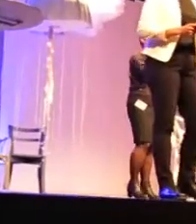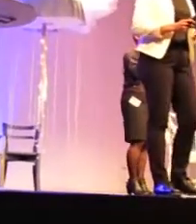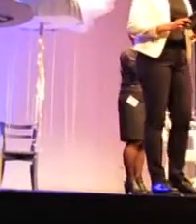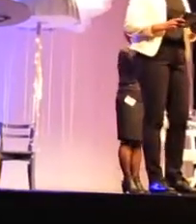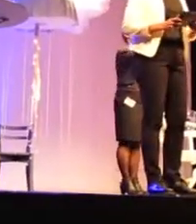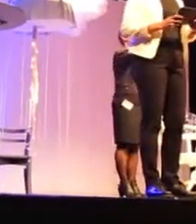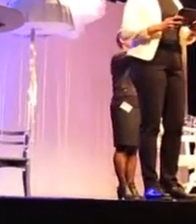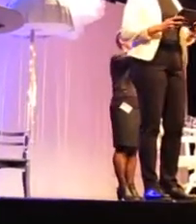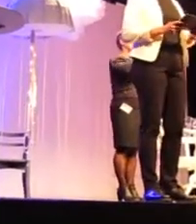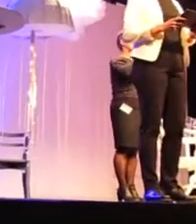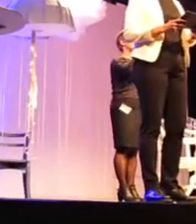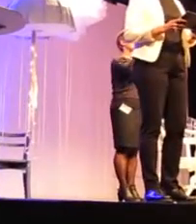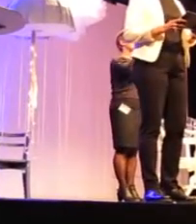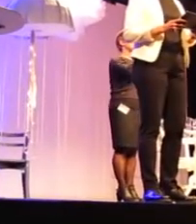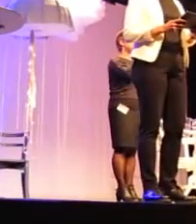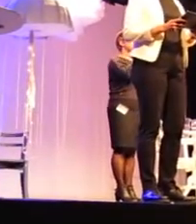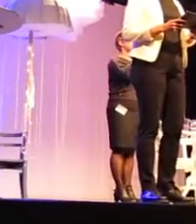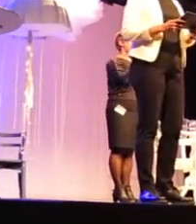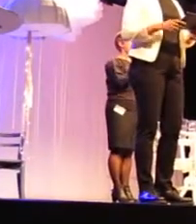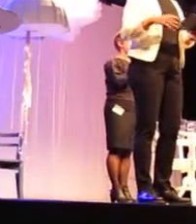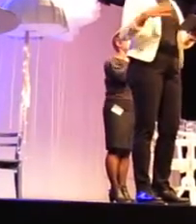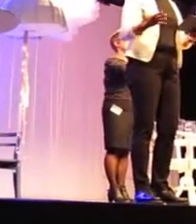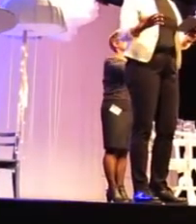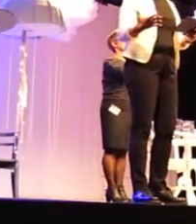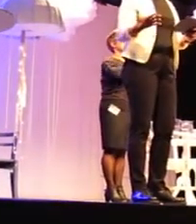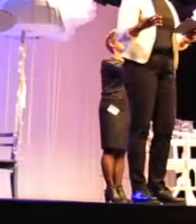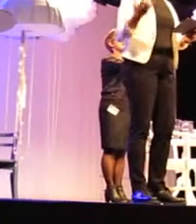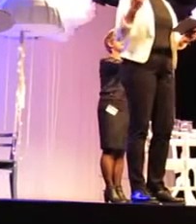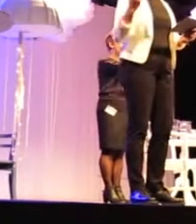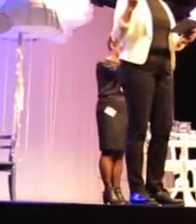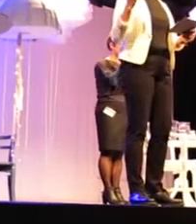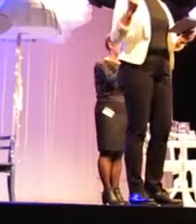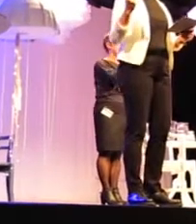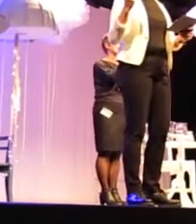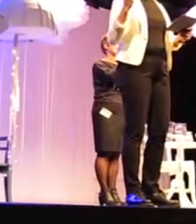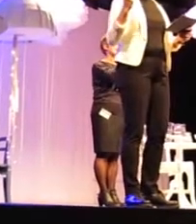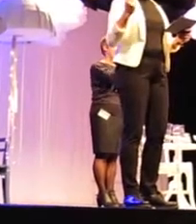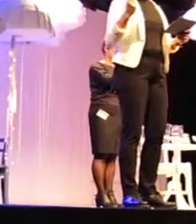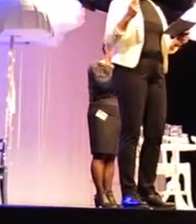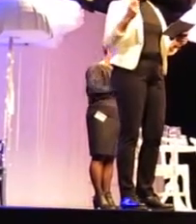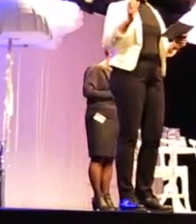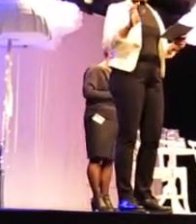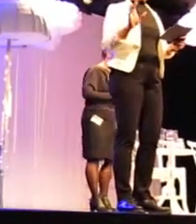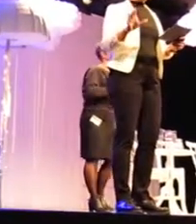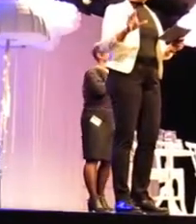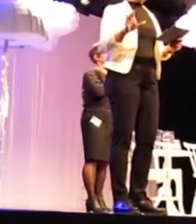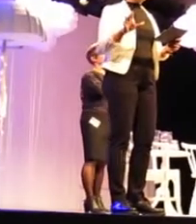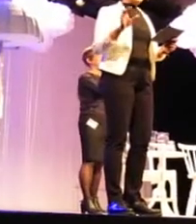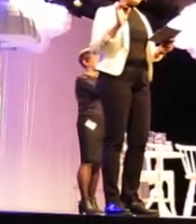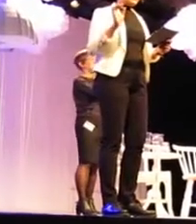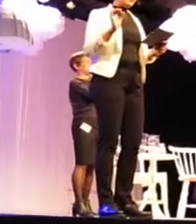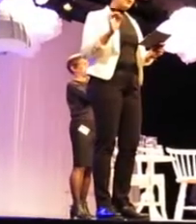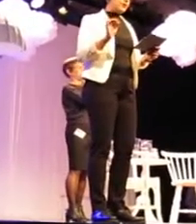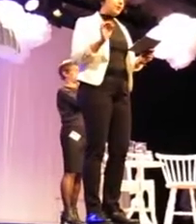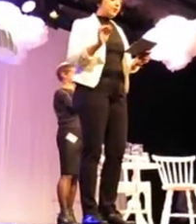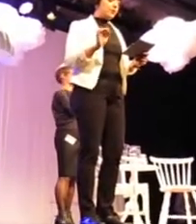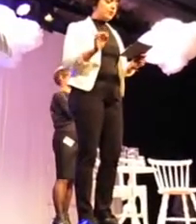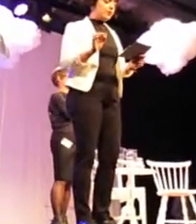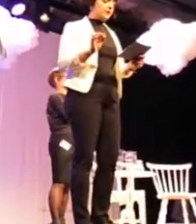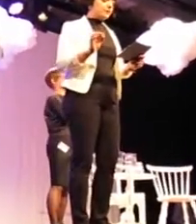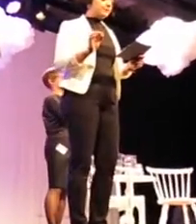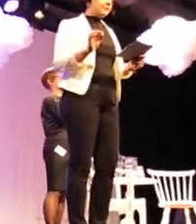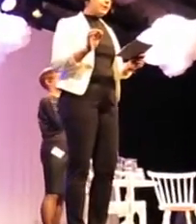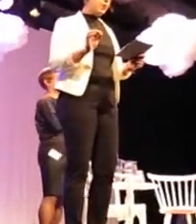programpunkt, Sverige kan. Sverige är ju ett litet skitland i jämförelse, men inte så